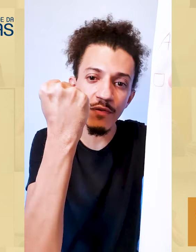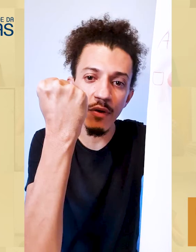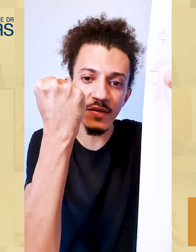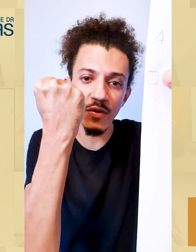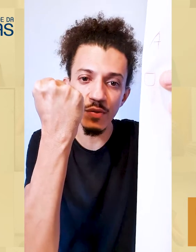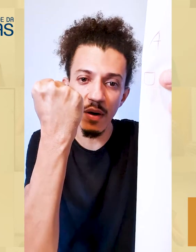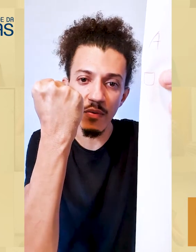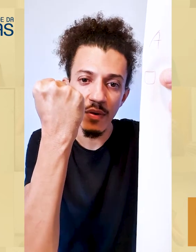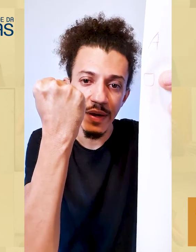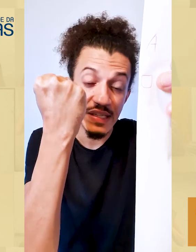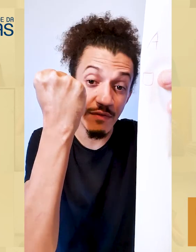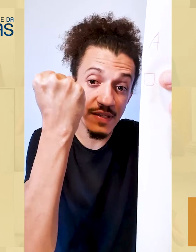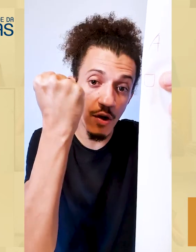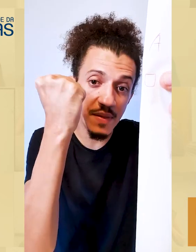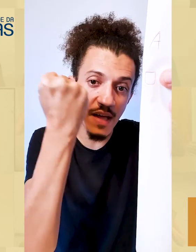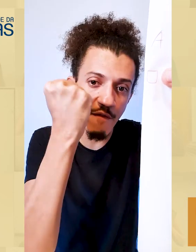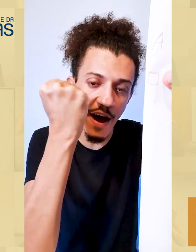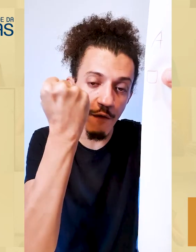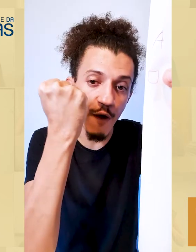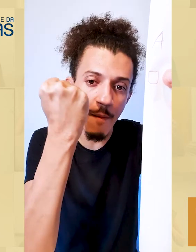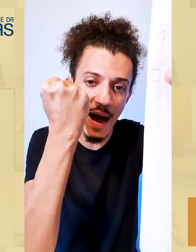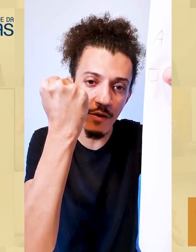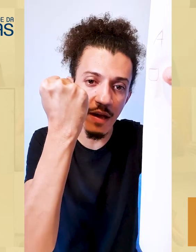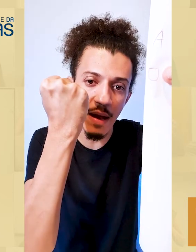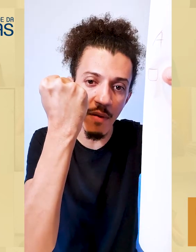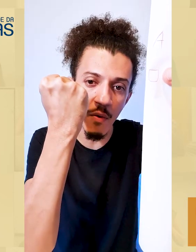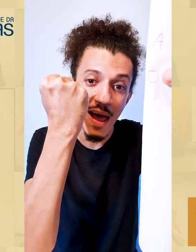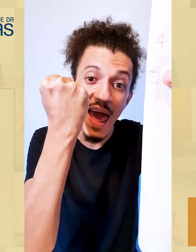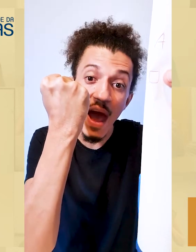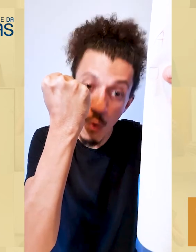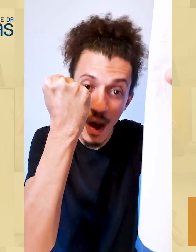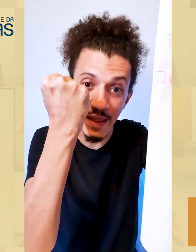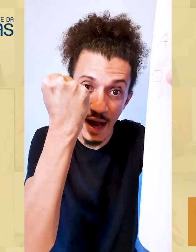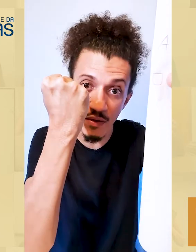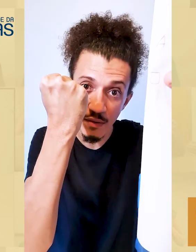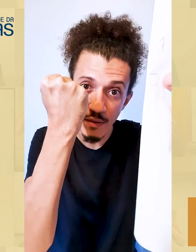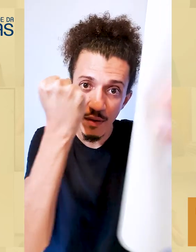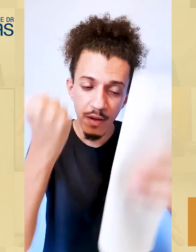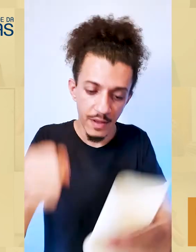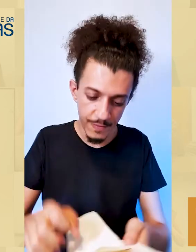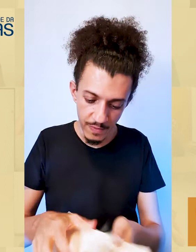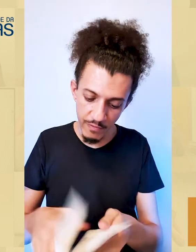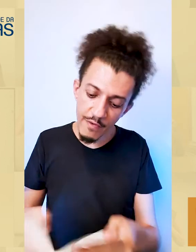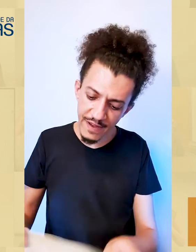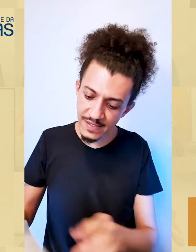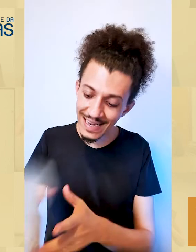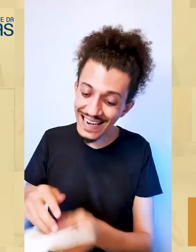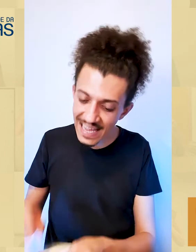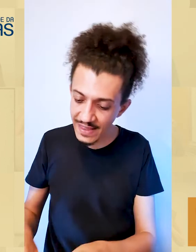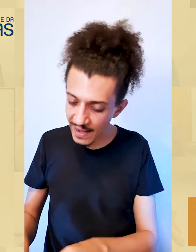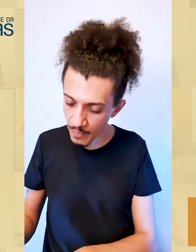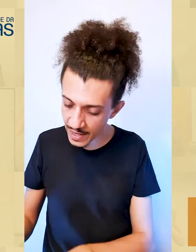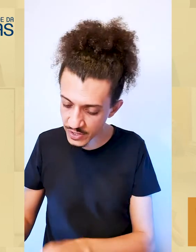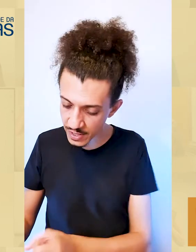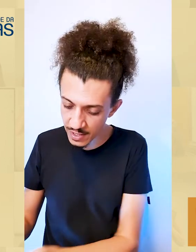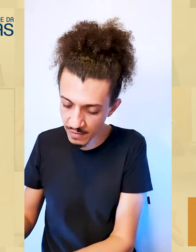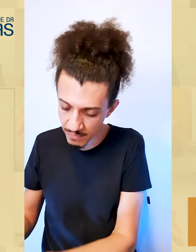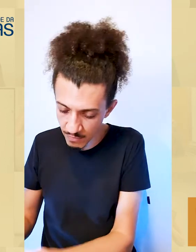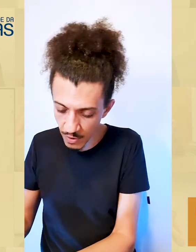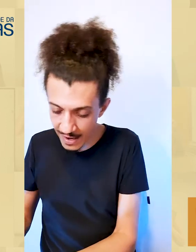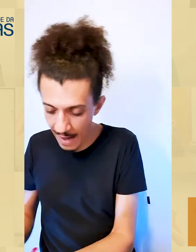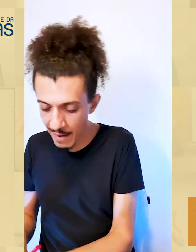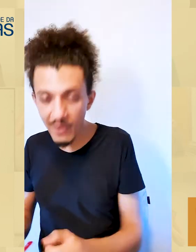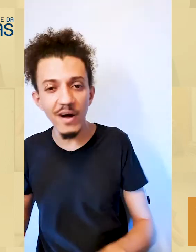essa é a configuração de mão. Se você observar o formato da minha mão, é um quadrado. Vou fazer literalmente aqui,